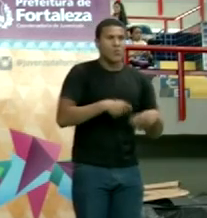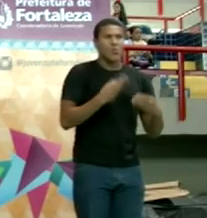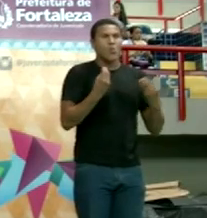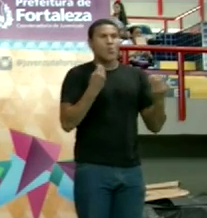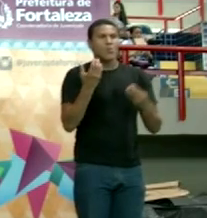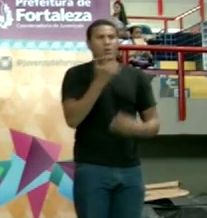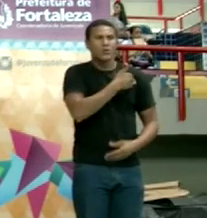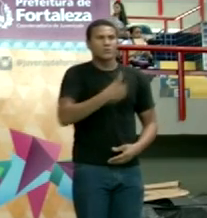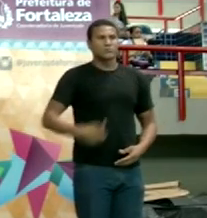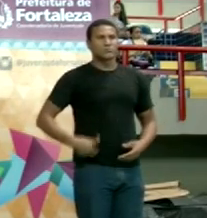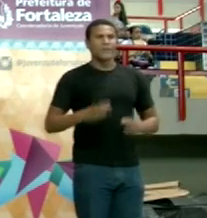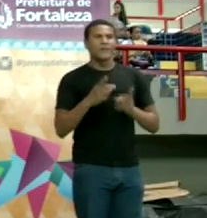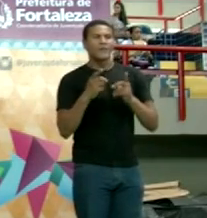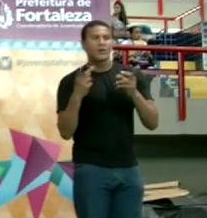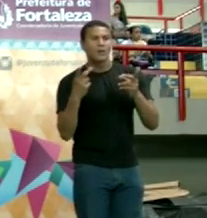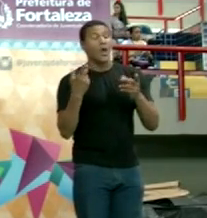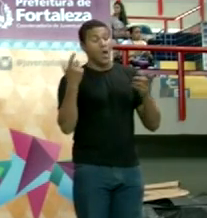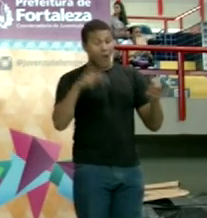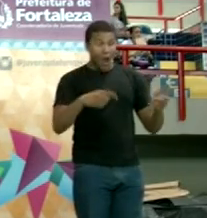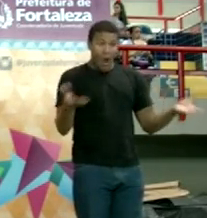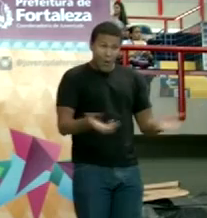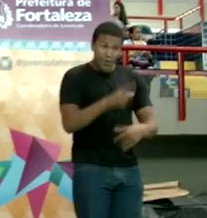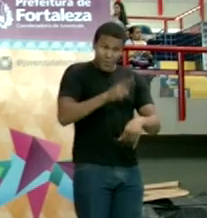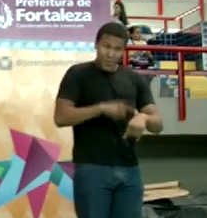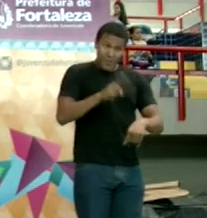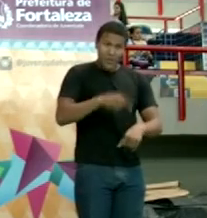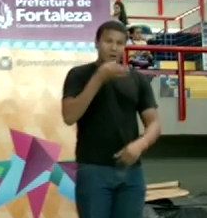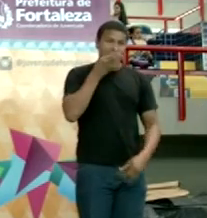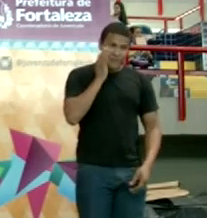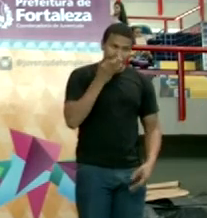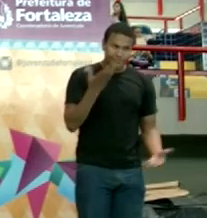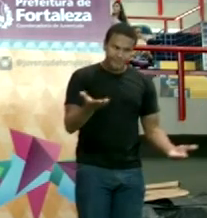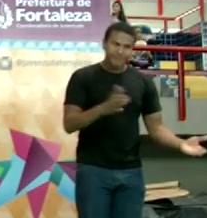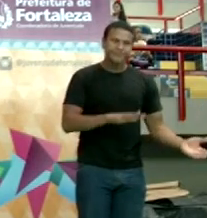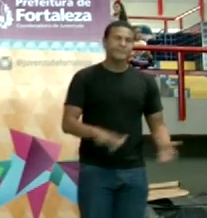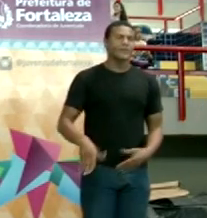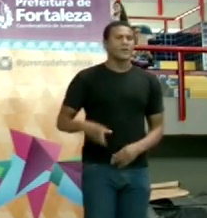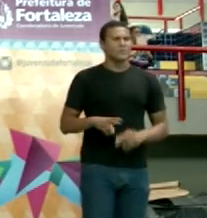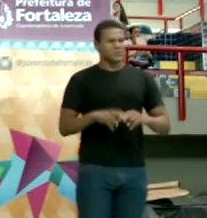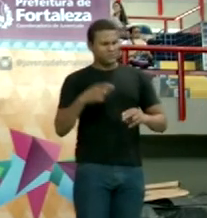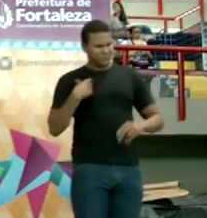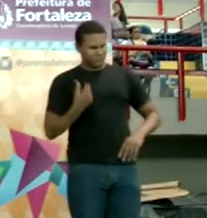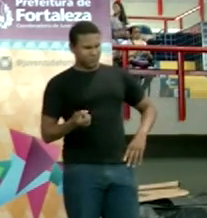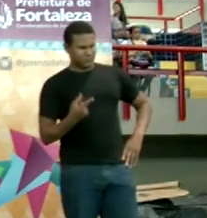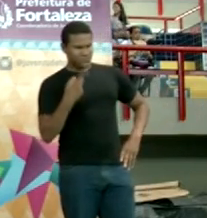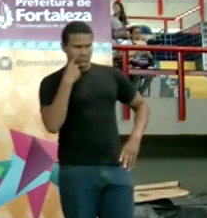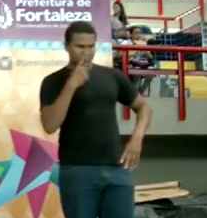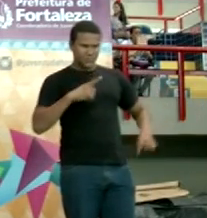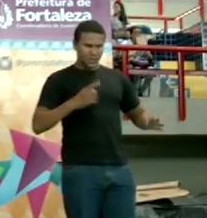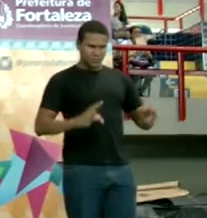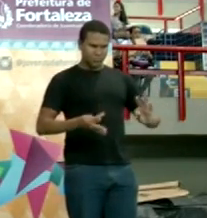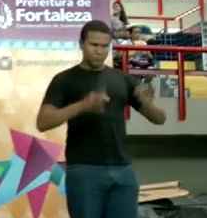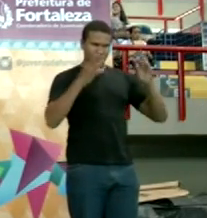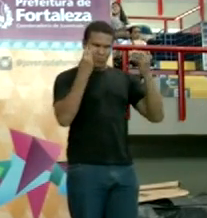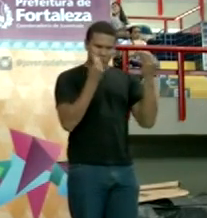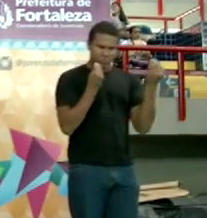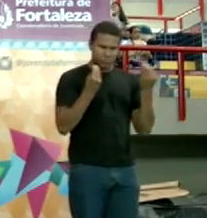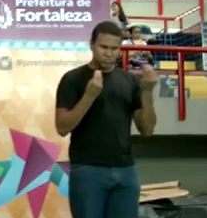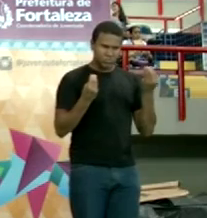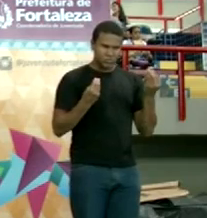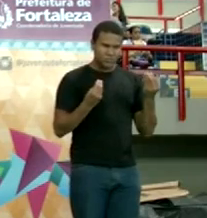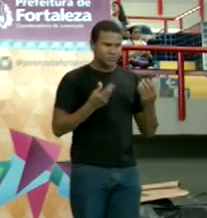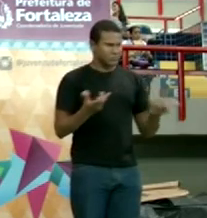café. Erciliano, me diz uma coisa, e essa elite tradicional, ela desenvolve técnicas avançadas de produção?